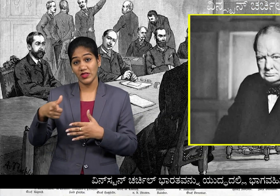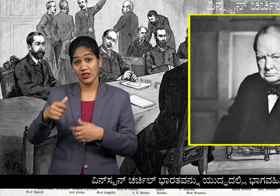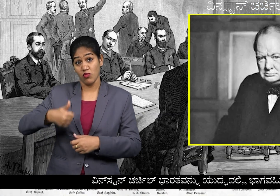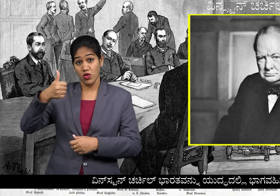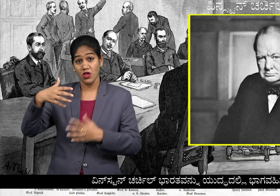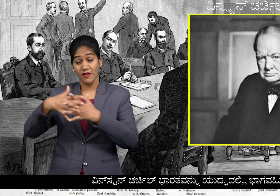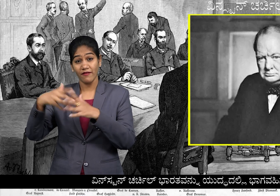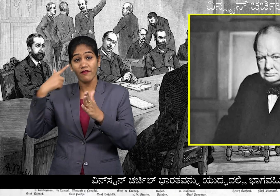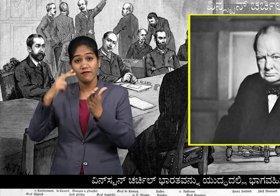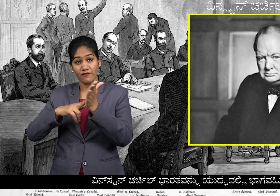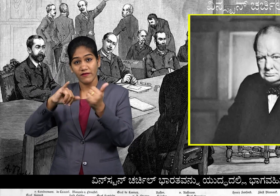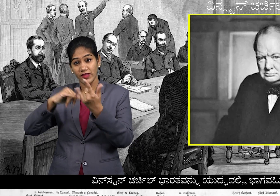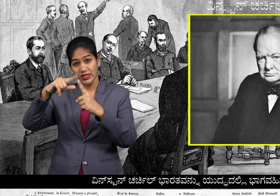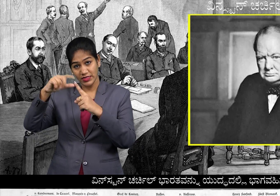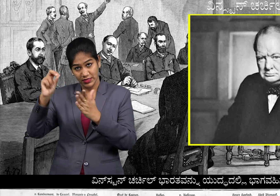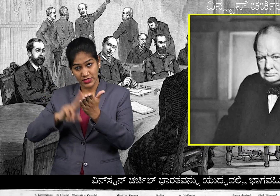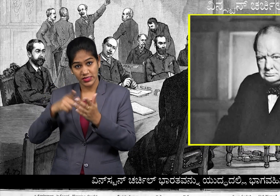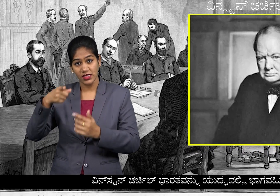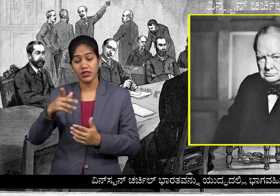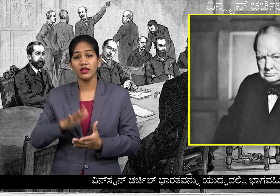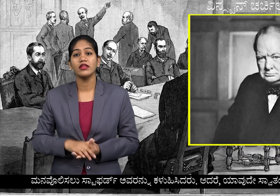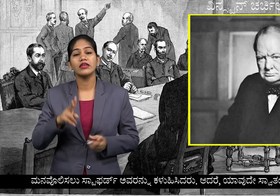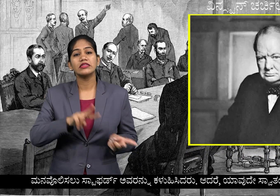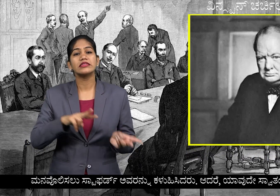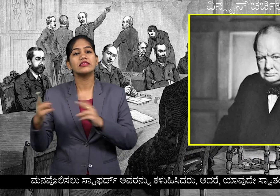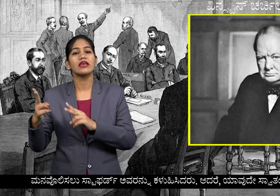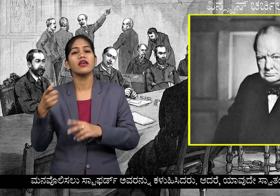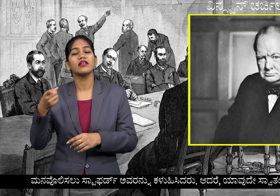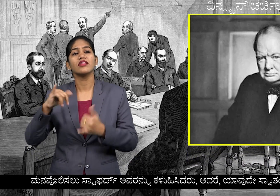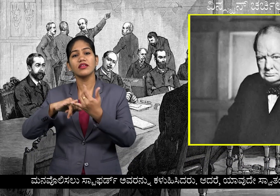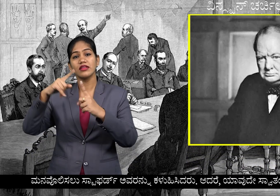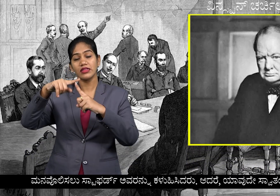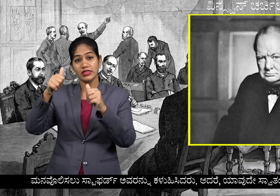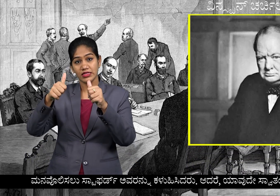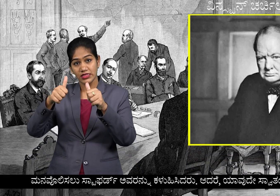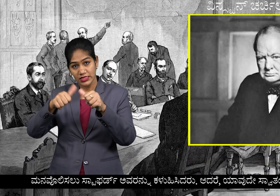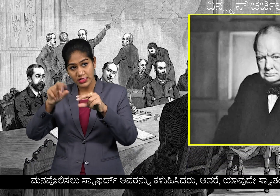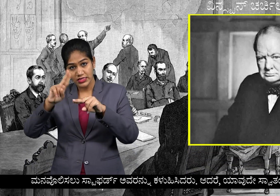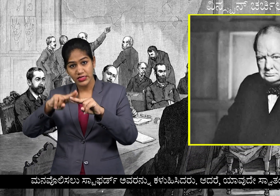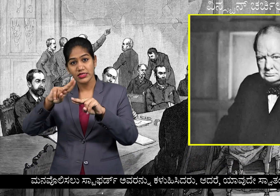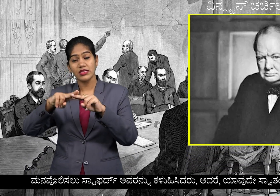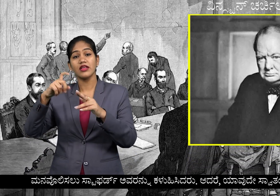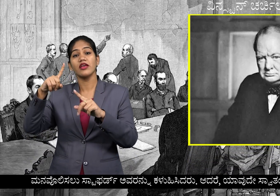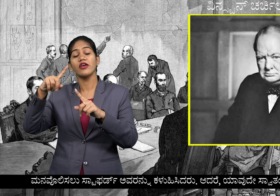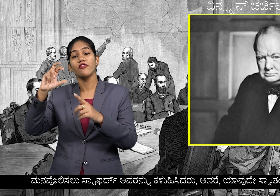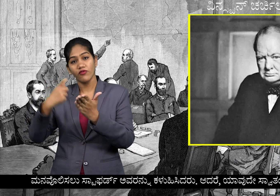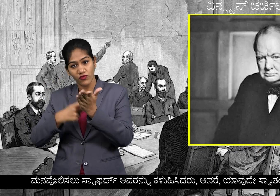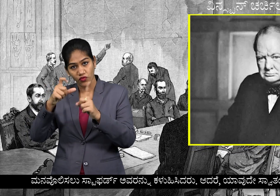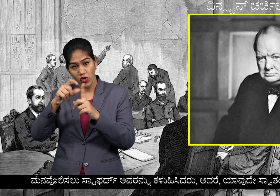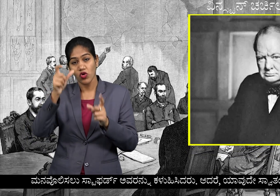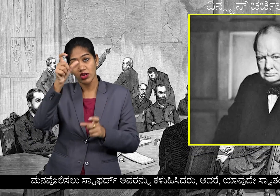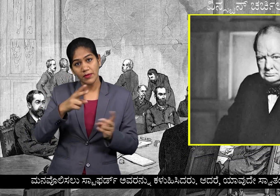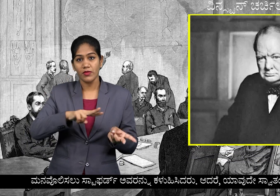ಚರ್ಚಿಲ್ ಭಾರತವನ್ನು ಯುದ್ಧದಲ್ಲಿ ಭಾಗವಹಿಸುವಂತೆ ವನಮೂಲಿಸಿದ ಸ್ಟಾಫರ್ಡ್ ಅವರನ್ನು ಕಳುಹಿಸಿದರು,